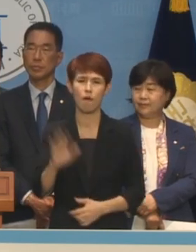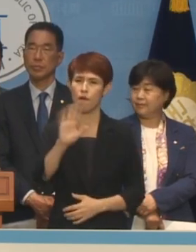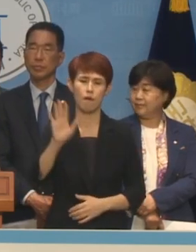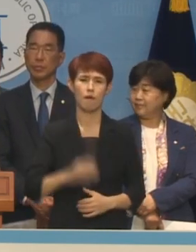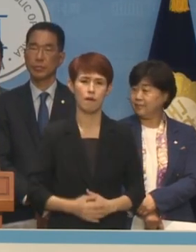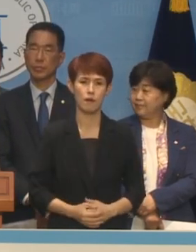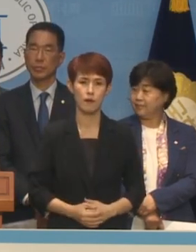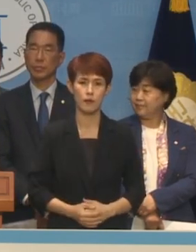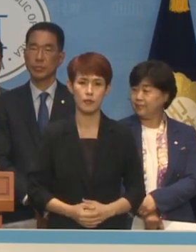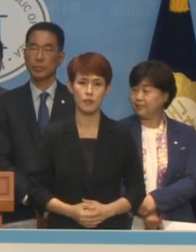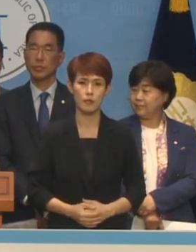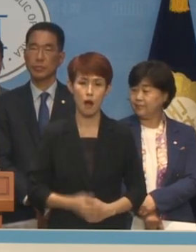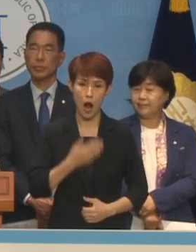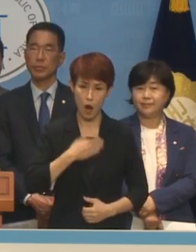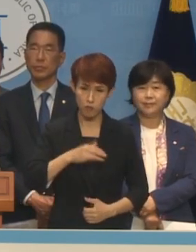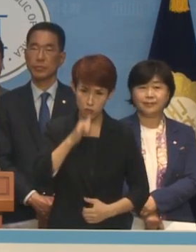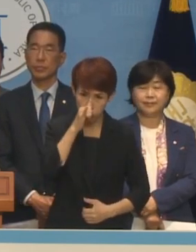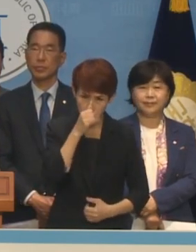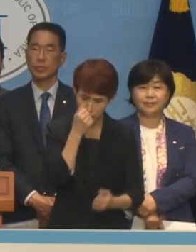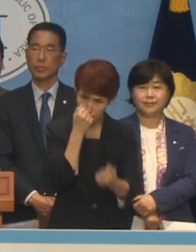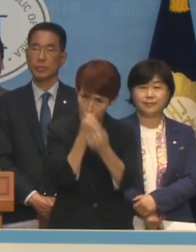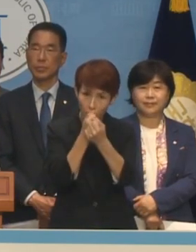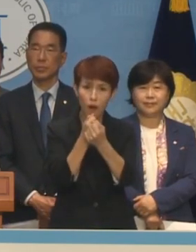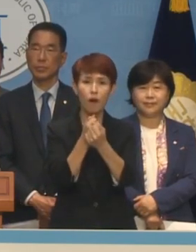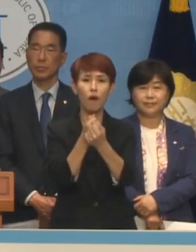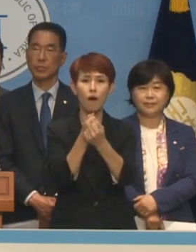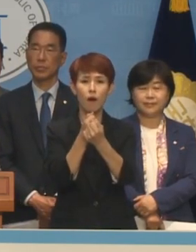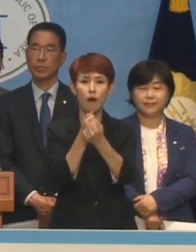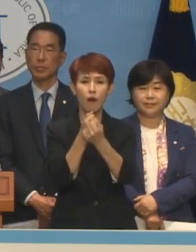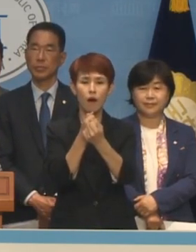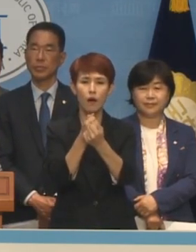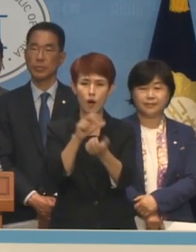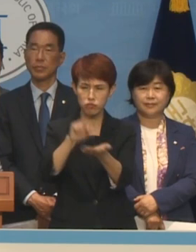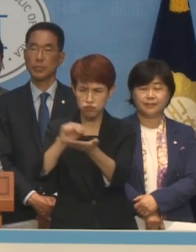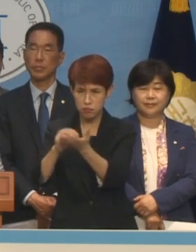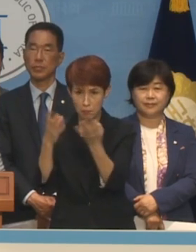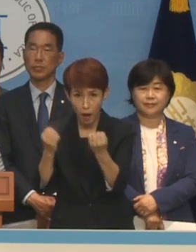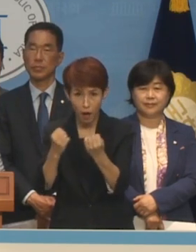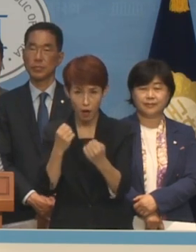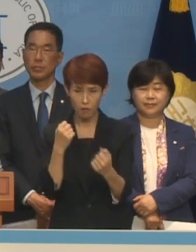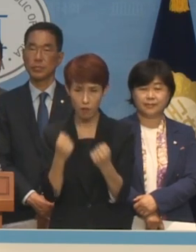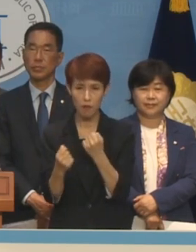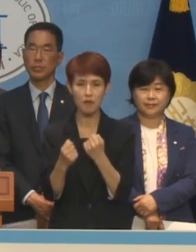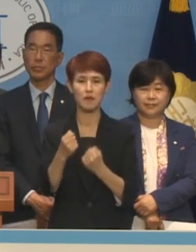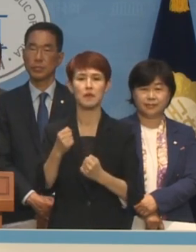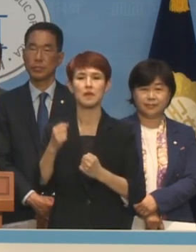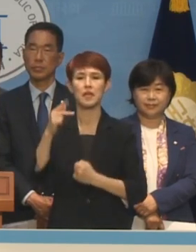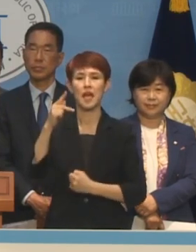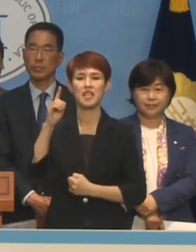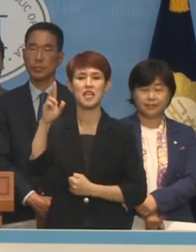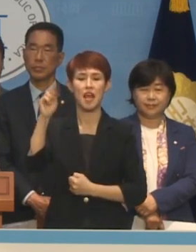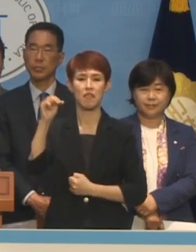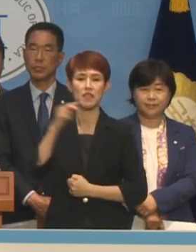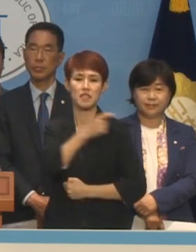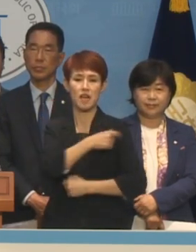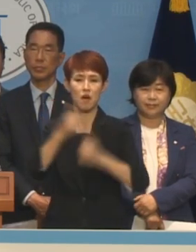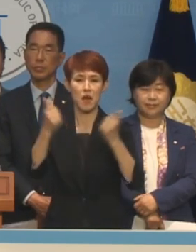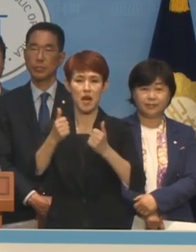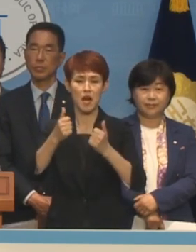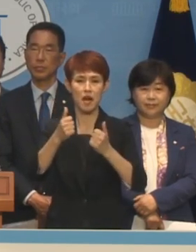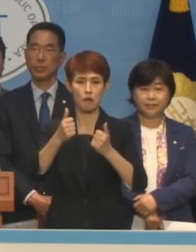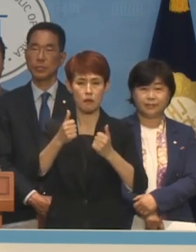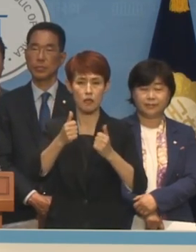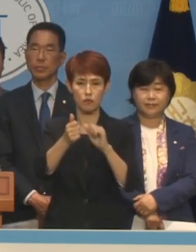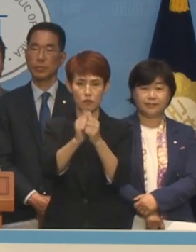없습니다. 이런 것을 알면서도 여러 문제에도 불구하고 KDN 이사회가 의결한 배당에게도 미치지